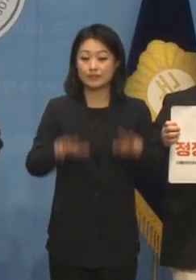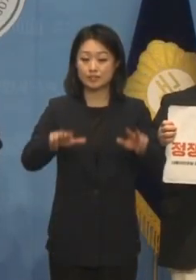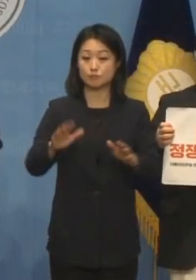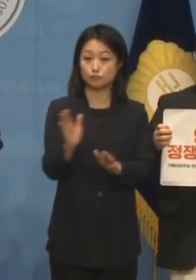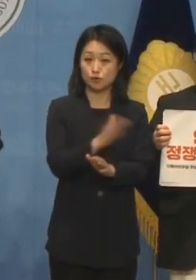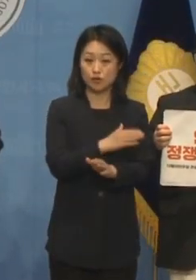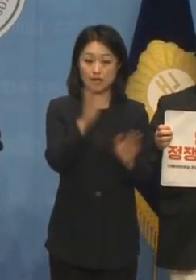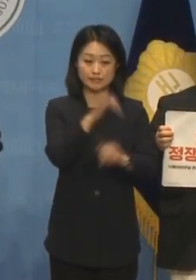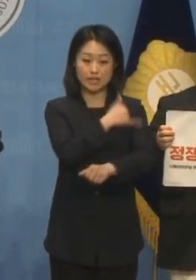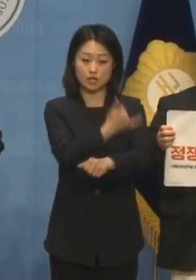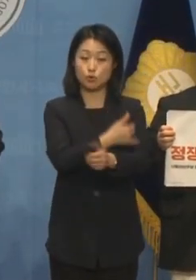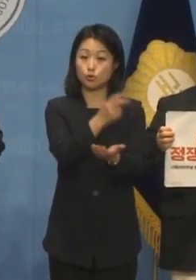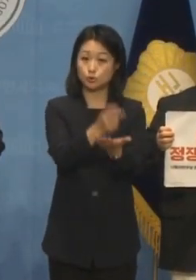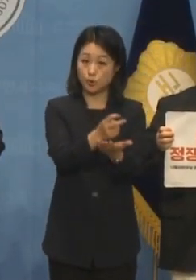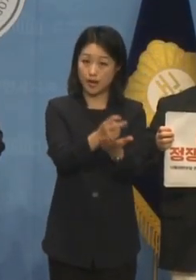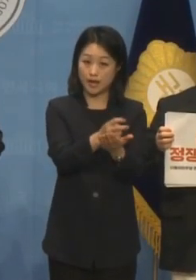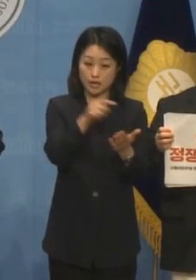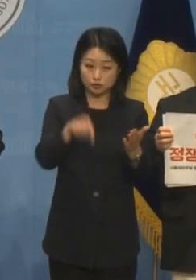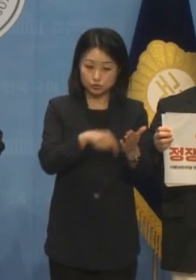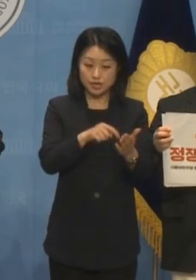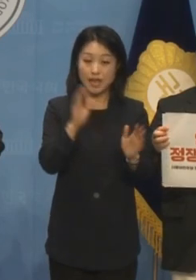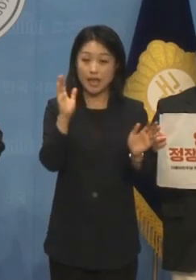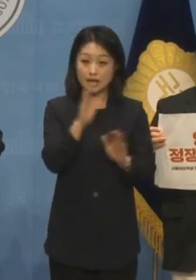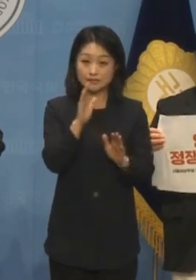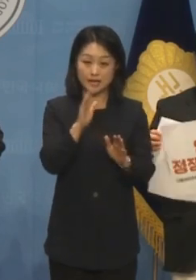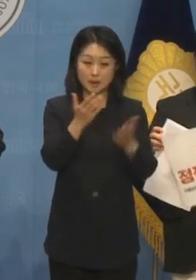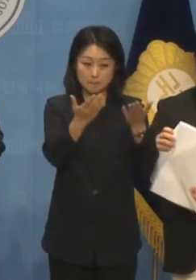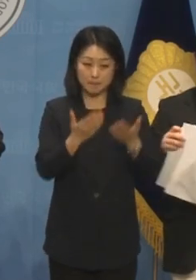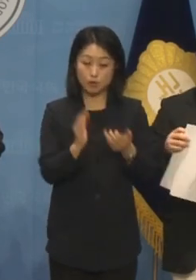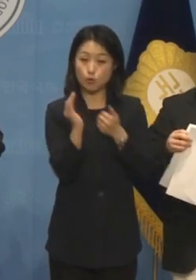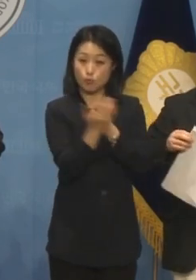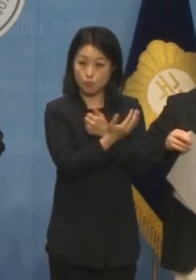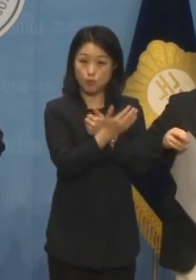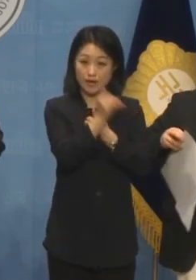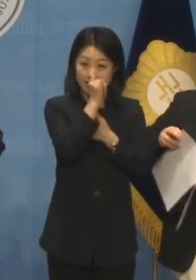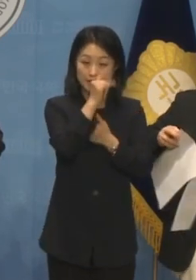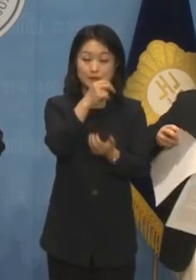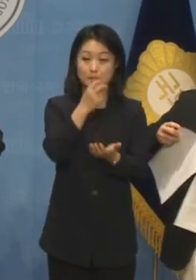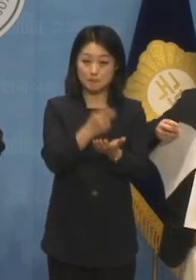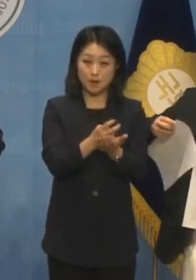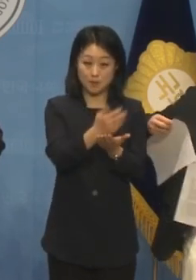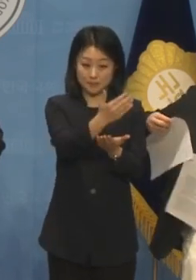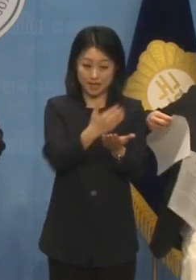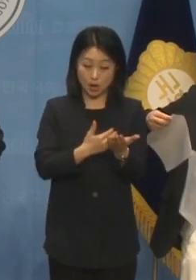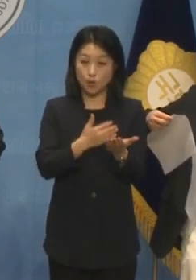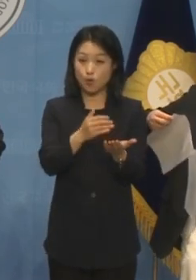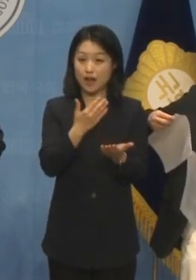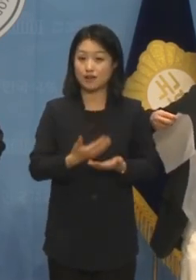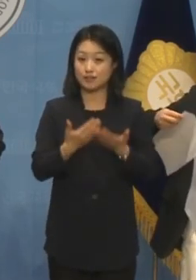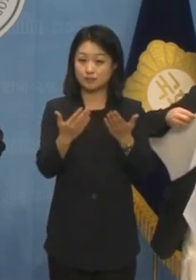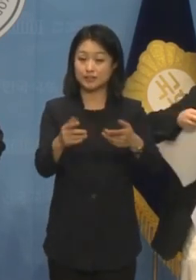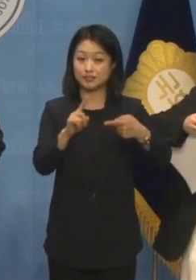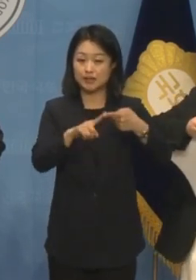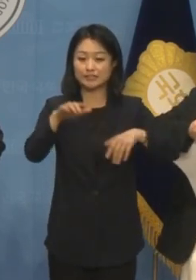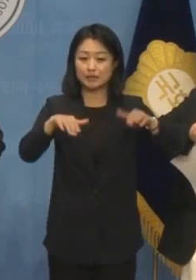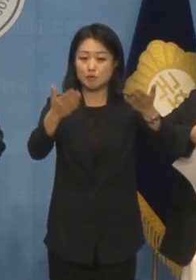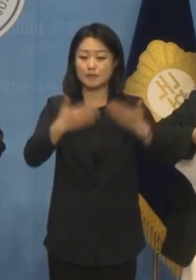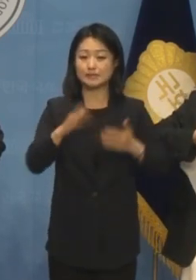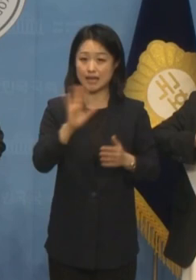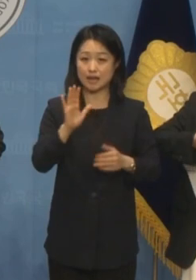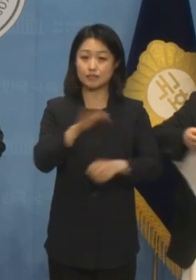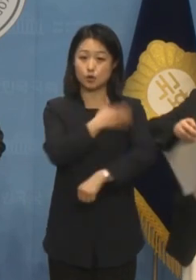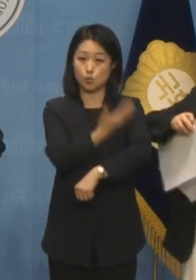지금부터 학생인권 조례에서 학생들이 보장받고 있는 권리를 이야기해 드리겠습니다. 첫째, 차별받지 않을